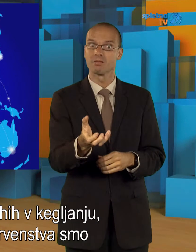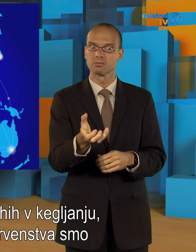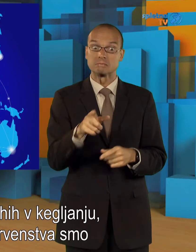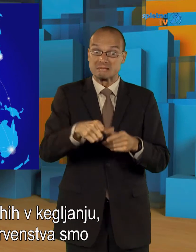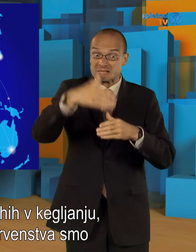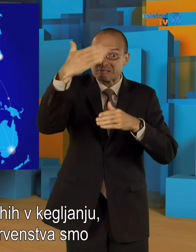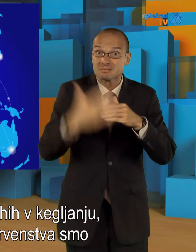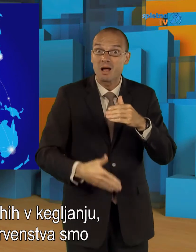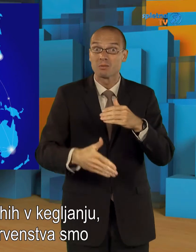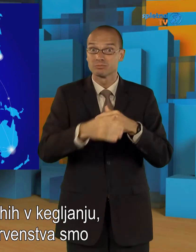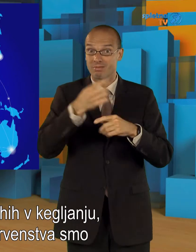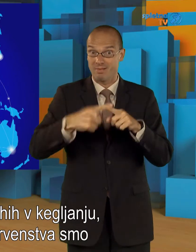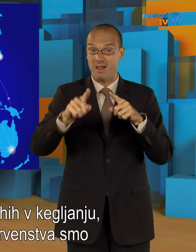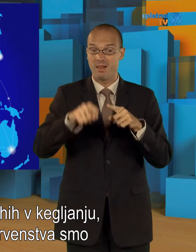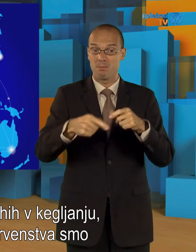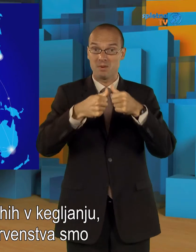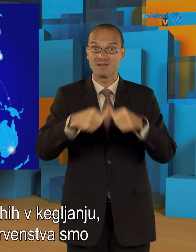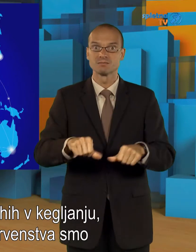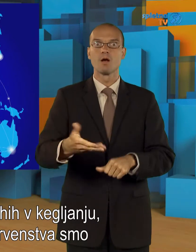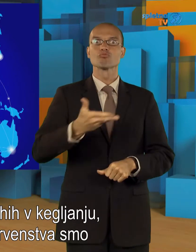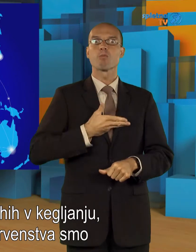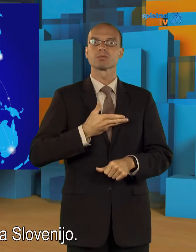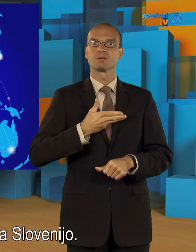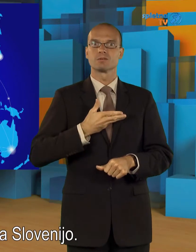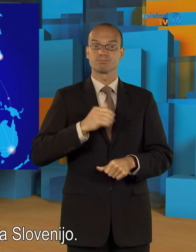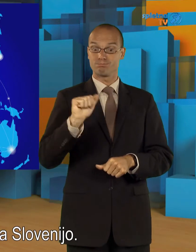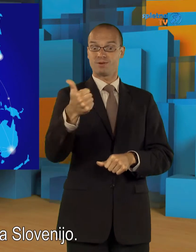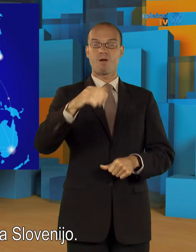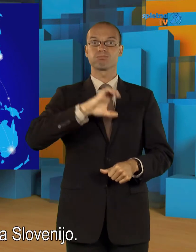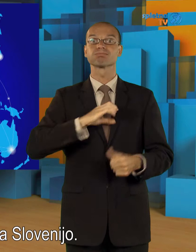zaključnem delu prvenstva smo dobili prvo kolajno za Slovenijo.